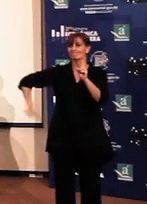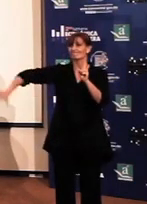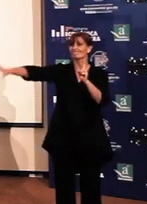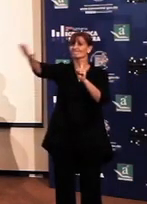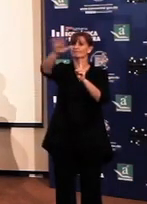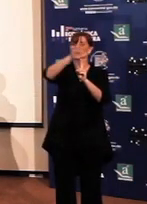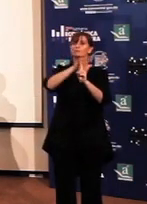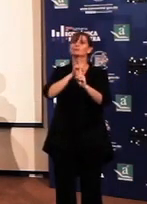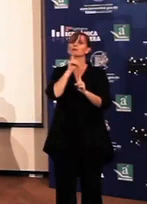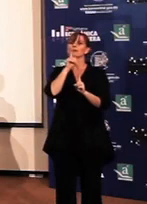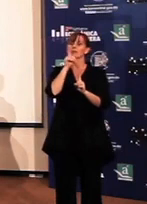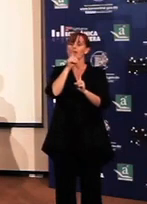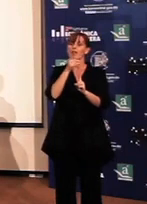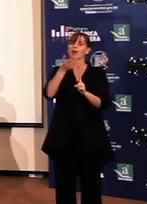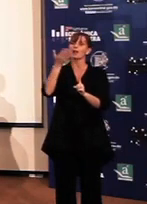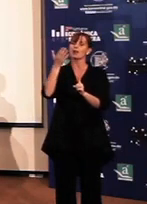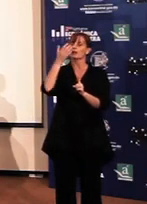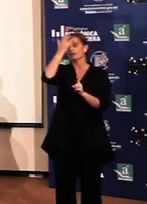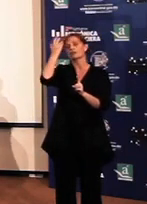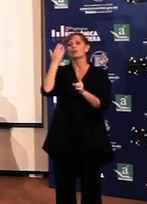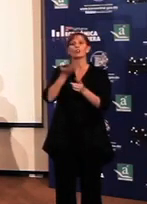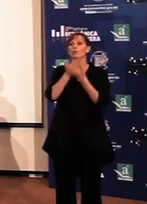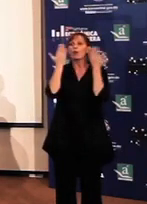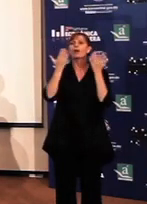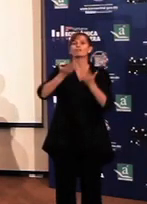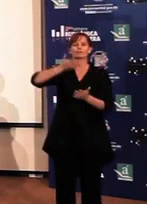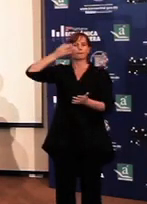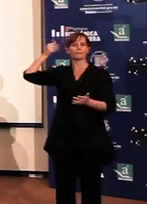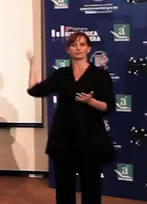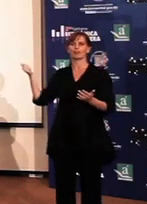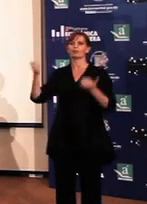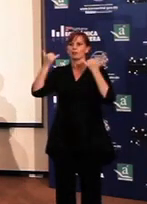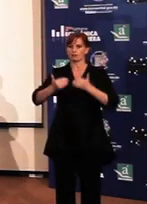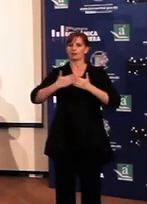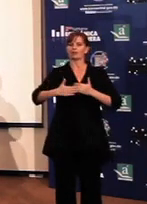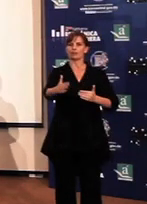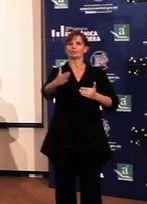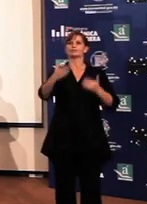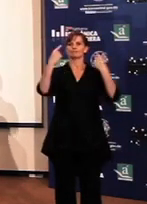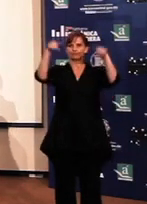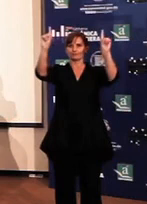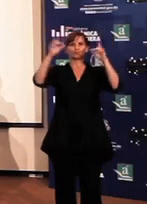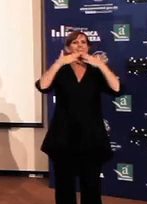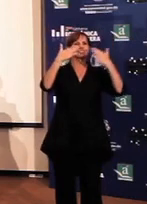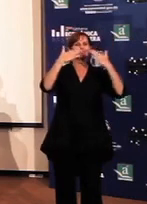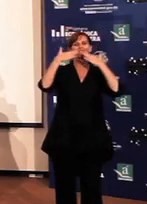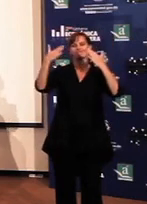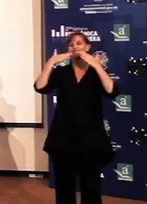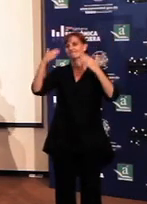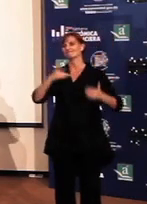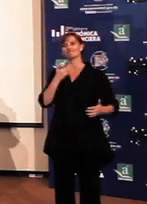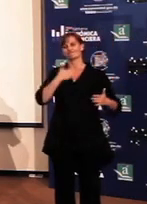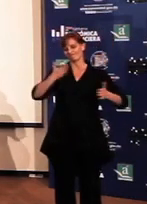sea una cosa del pasado en el país en República Dominicana muchísimas gracias gracias a ustedes estamos muy